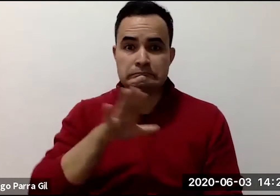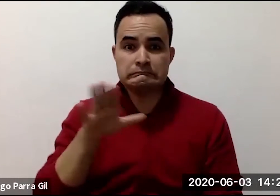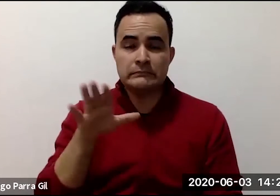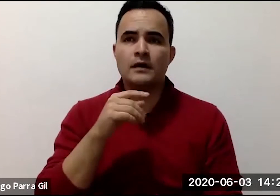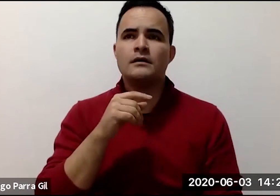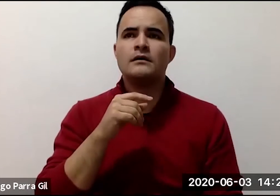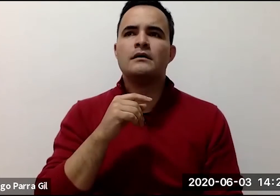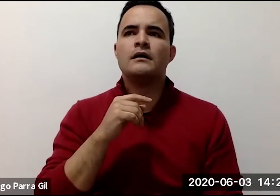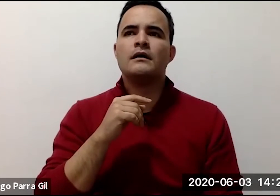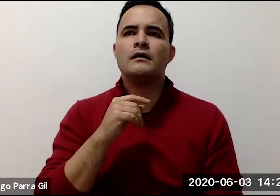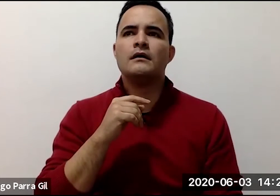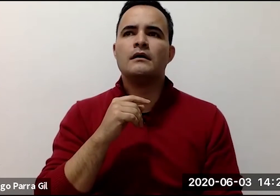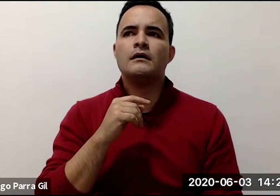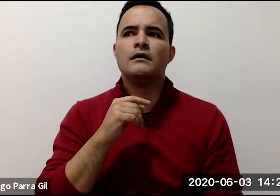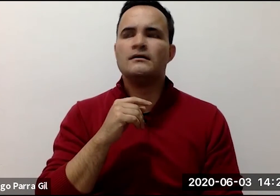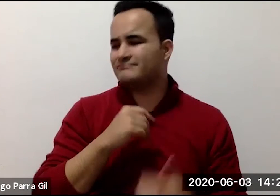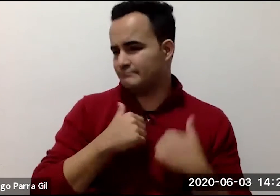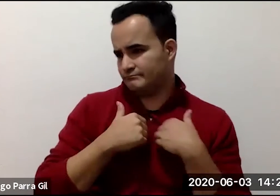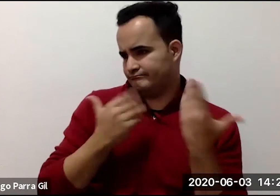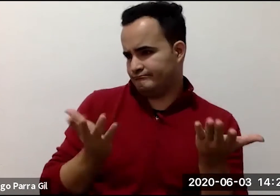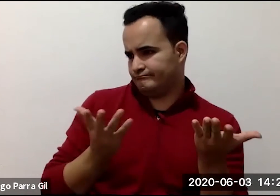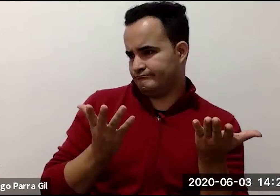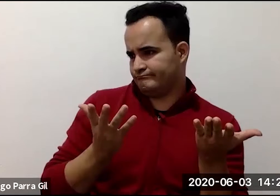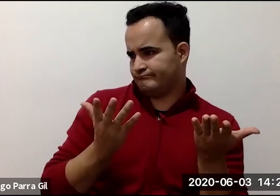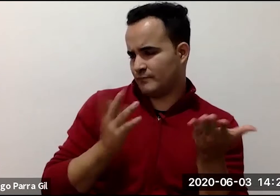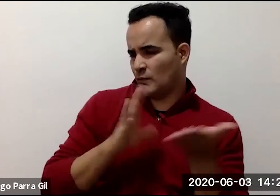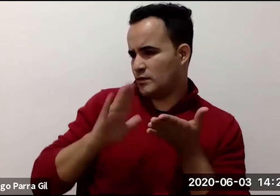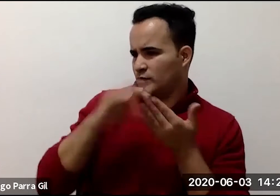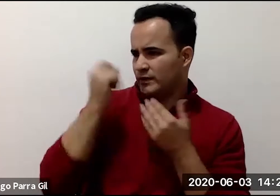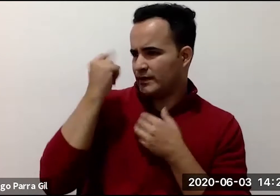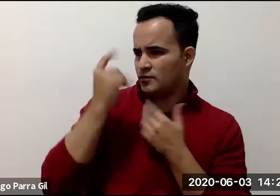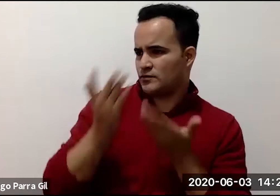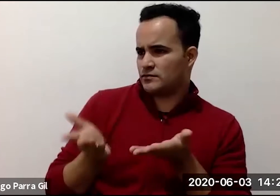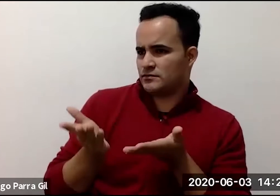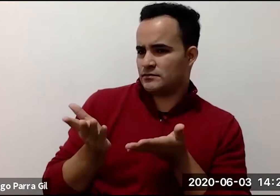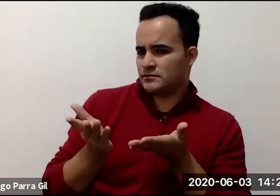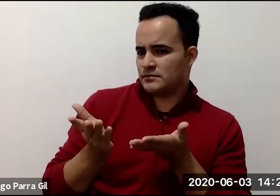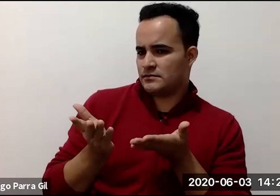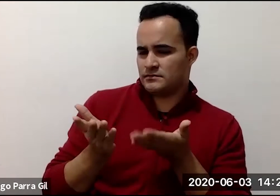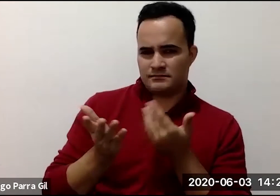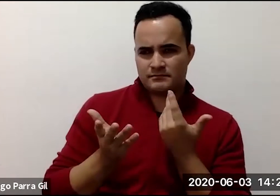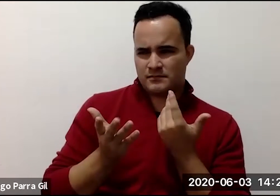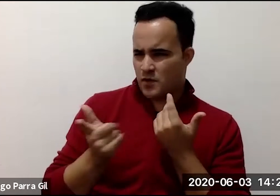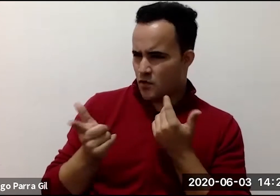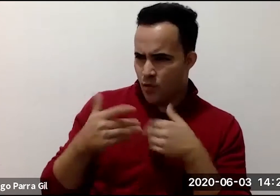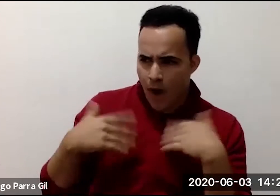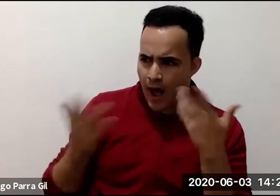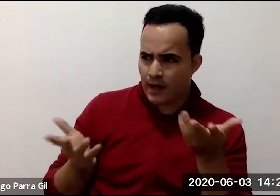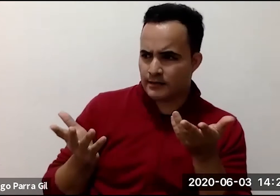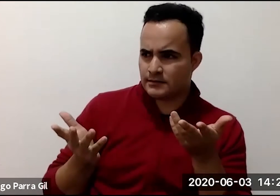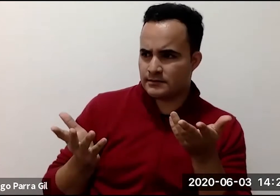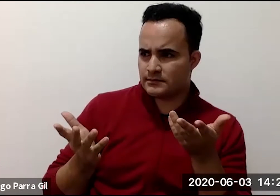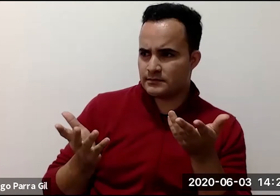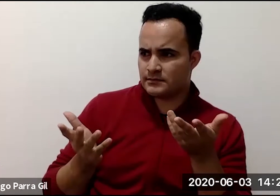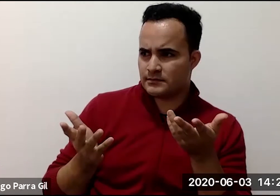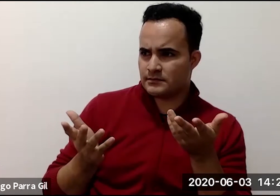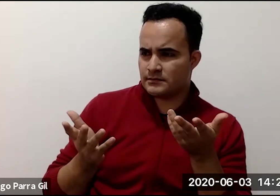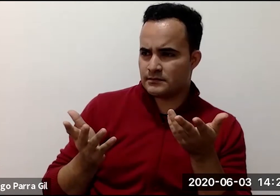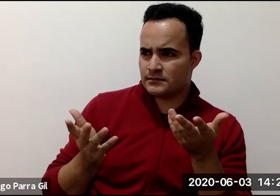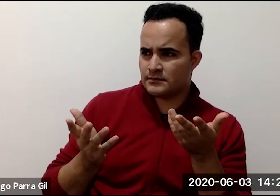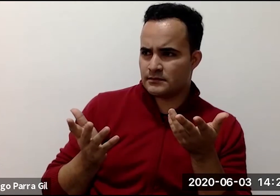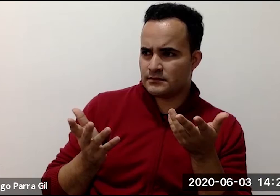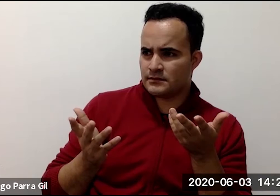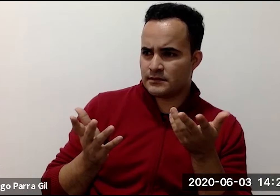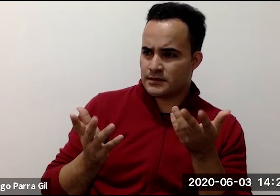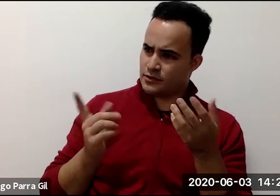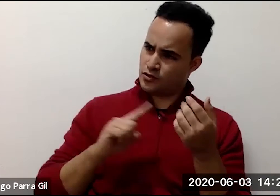o sea, no te entendemos, o sea, perteneces a los que, no perteneces a